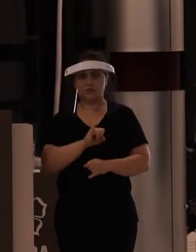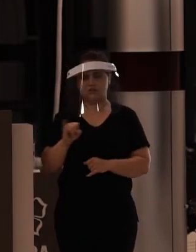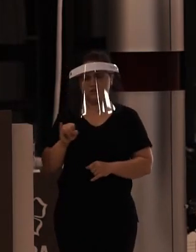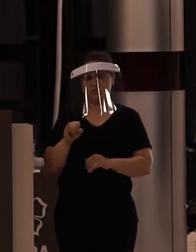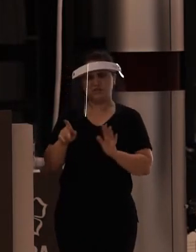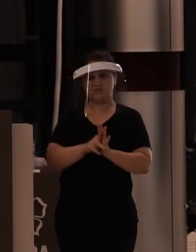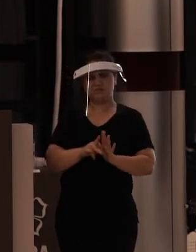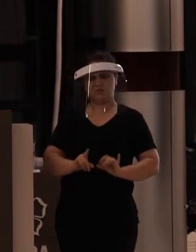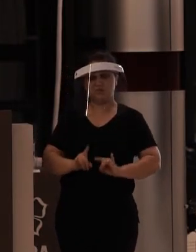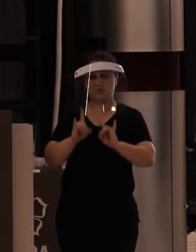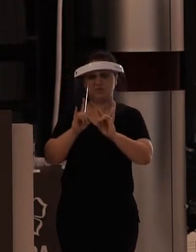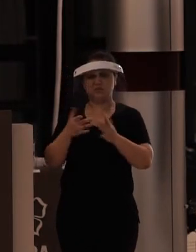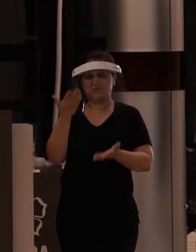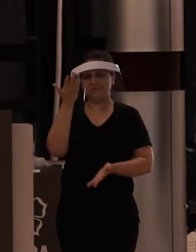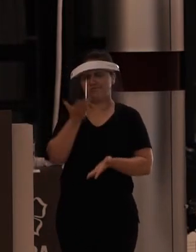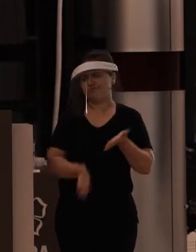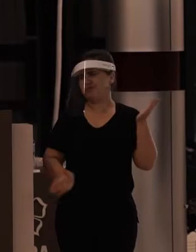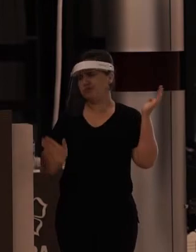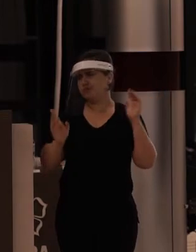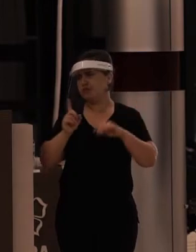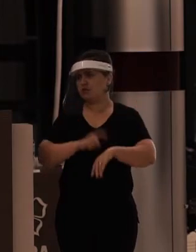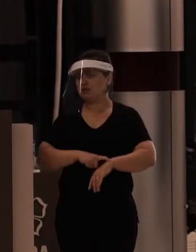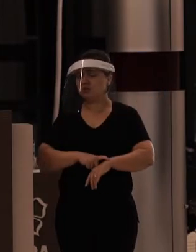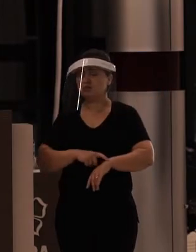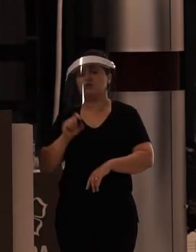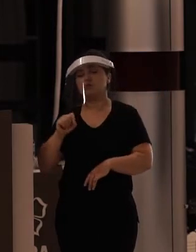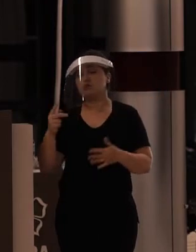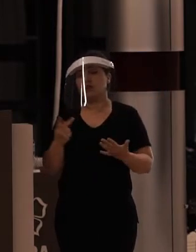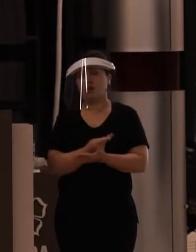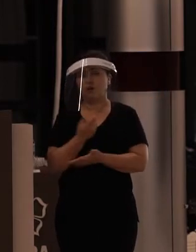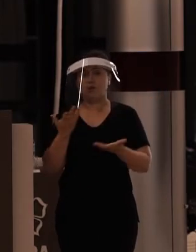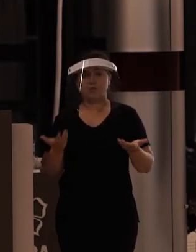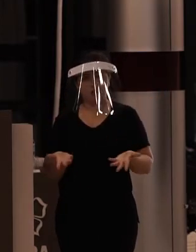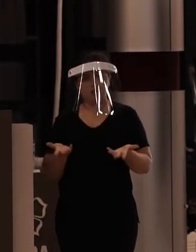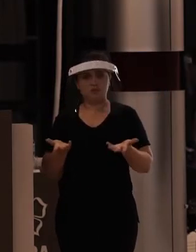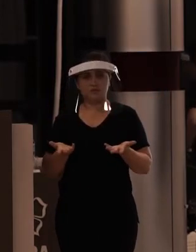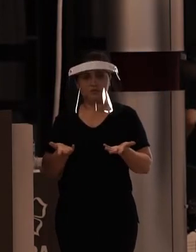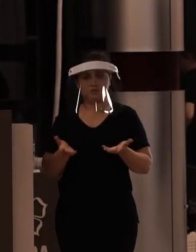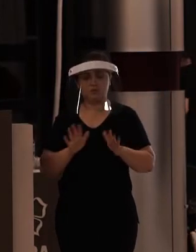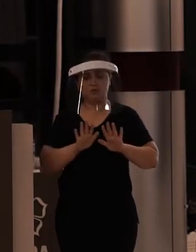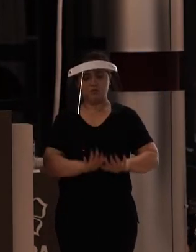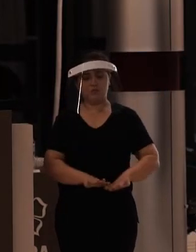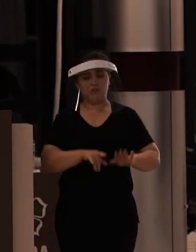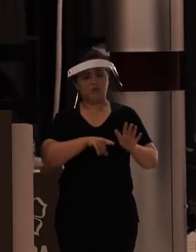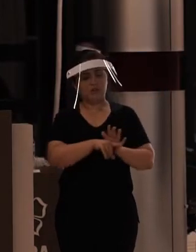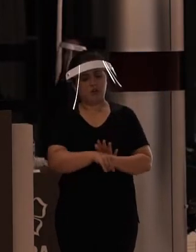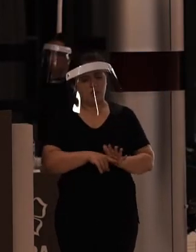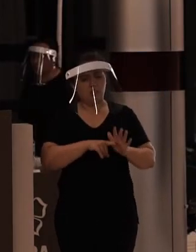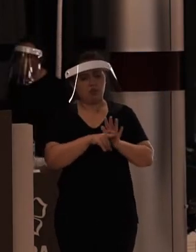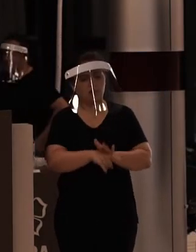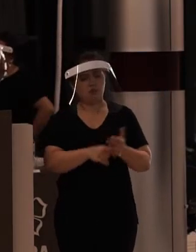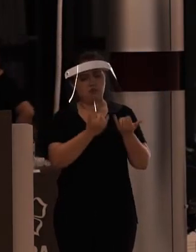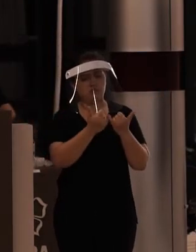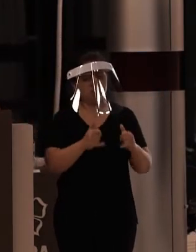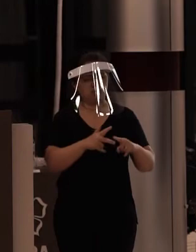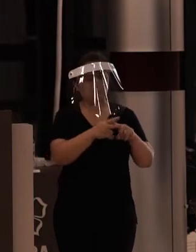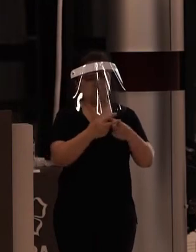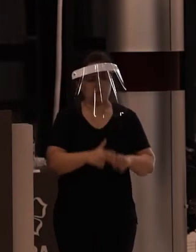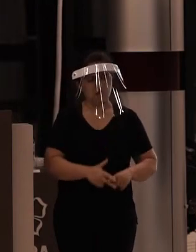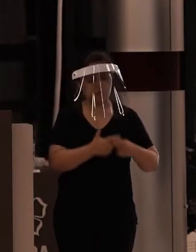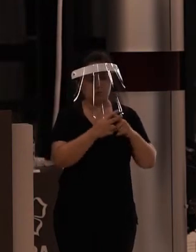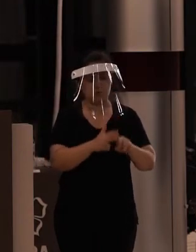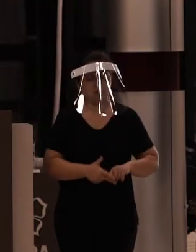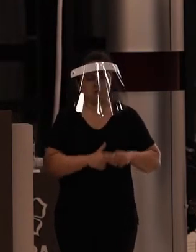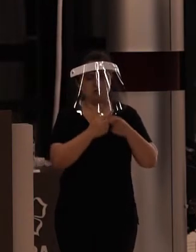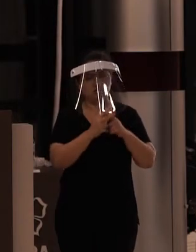é preditiva, perda de tempo. Aí o que acontece? Fica a análise de vibração com a mecânica, sendo que